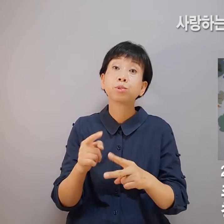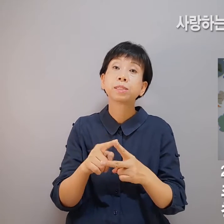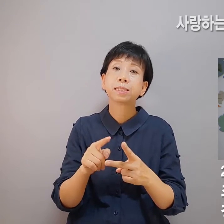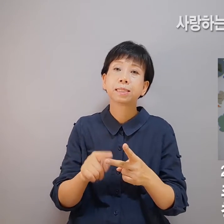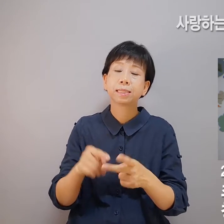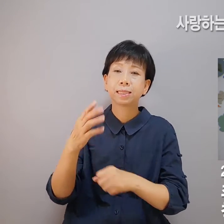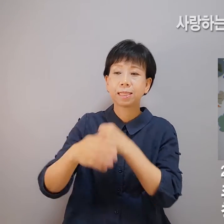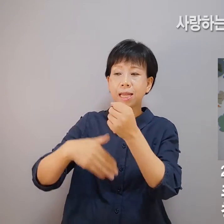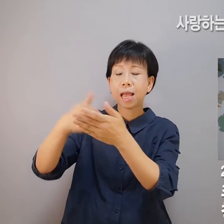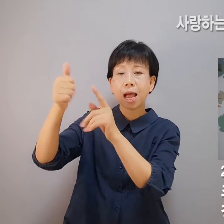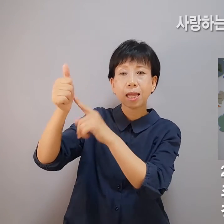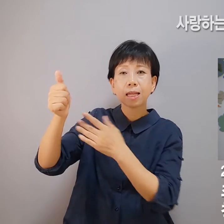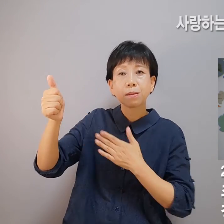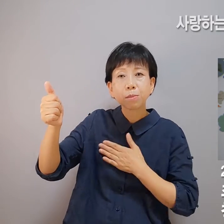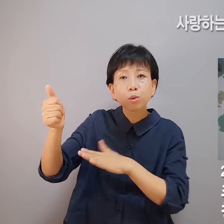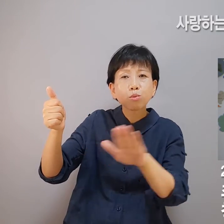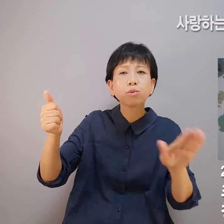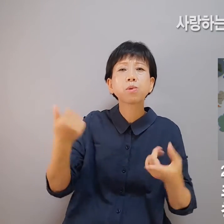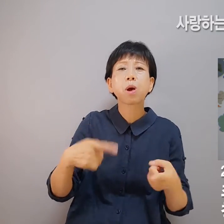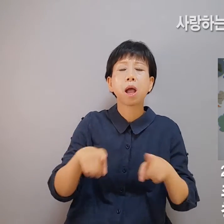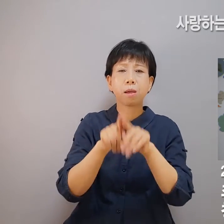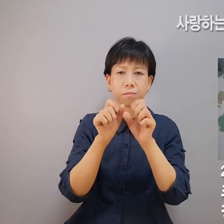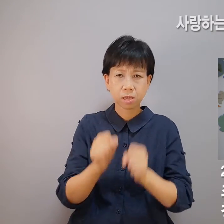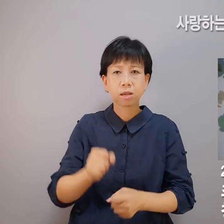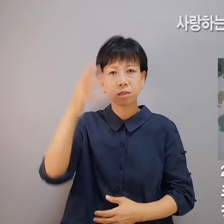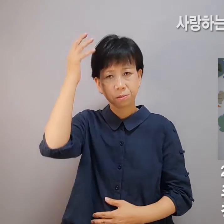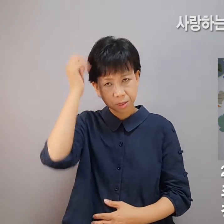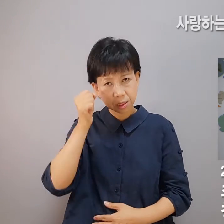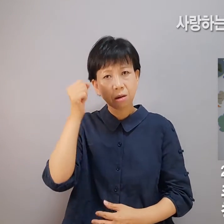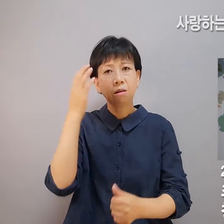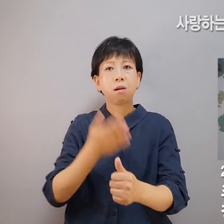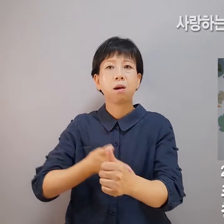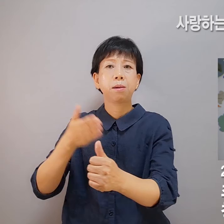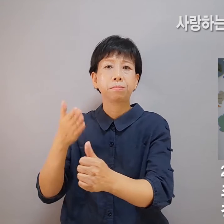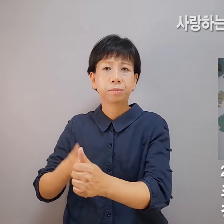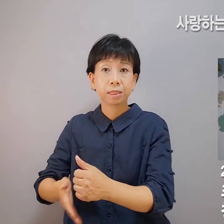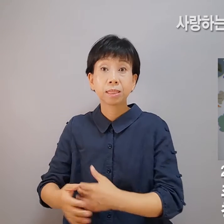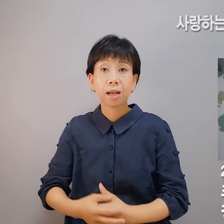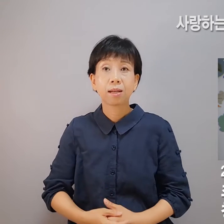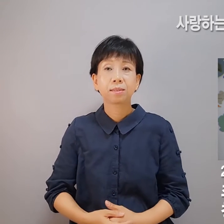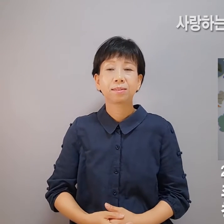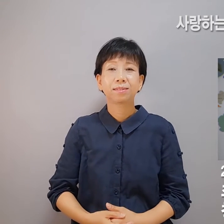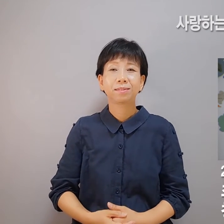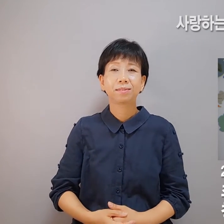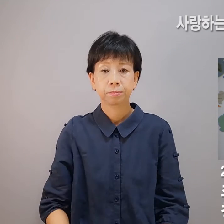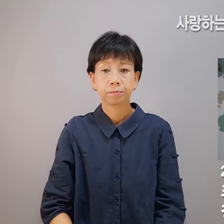하나님이 우리와 함께 하심을 기억할 수 있기를 바랍니다. 그렇죠?